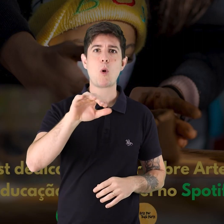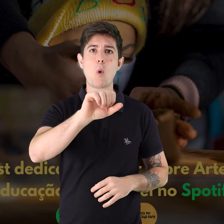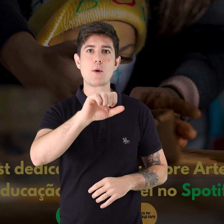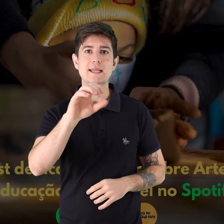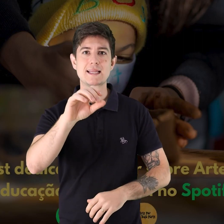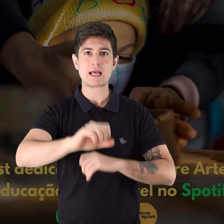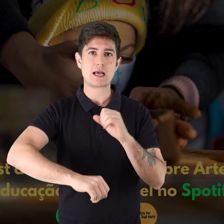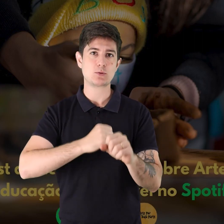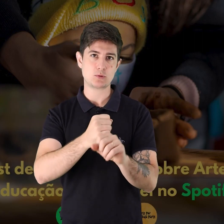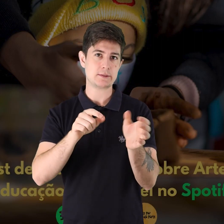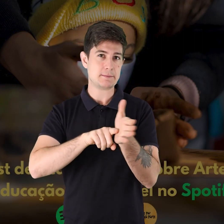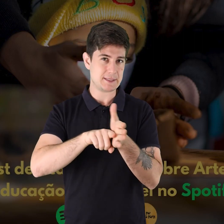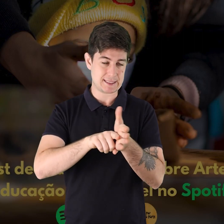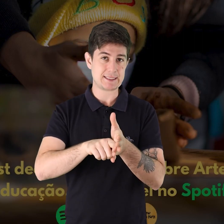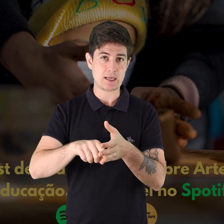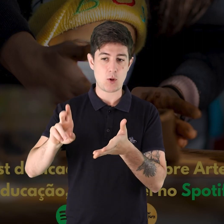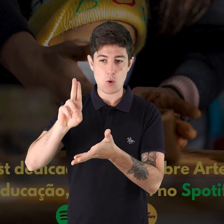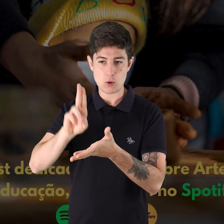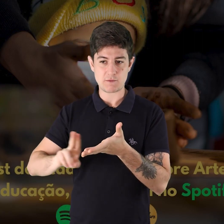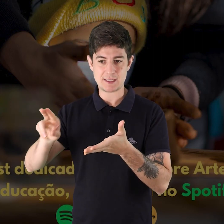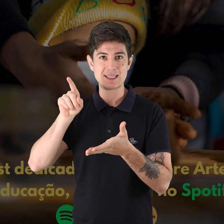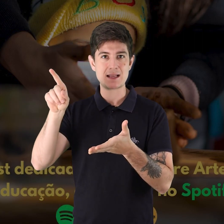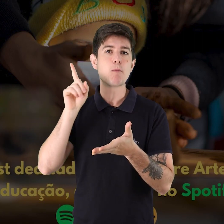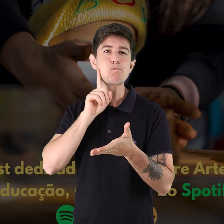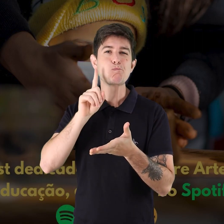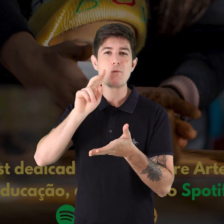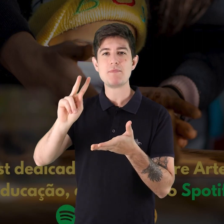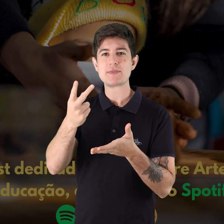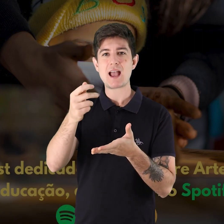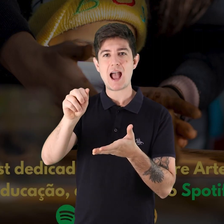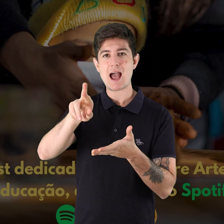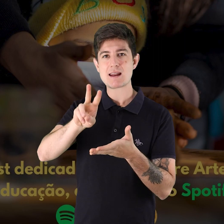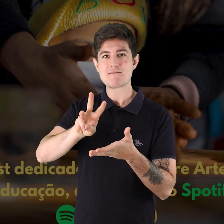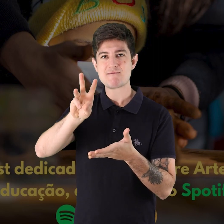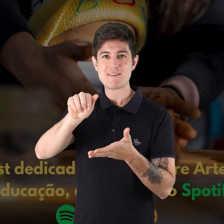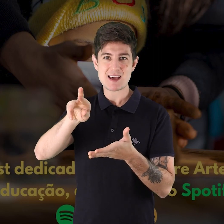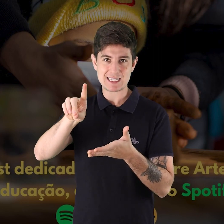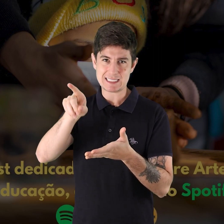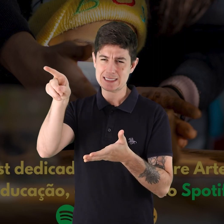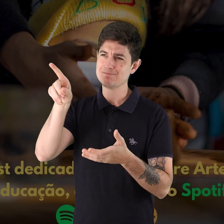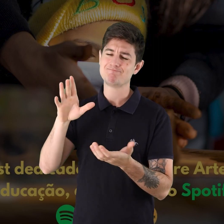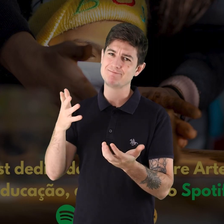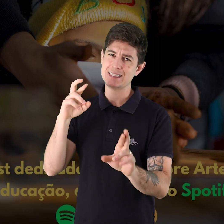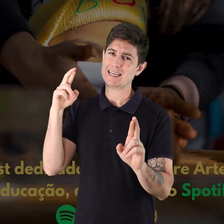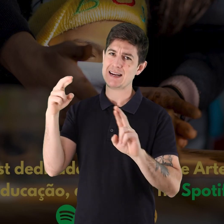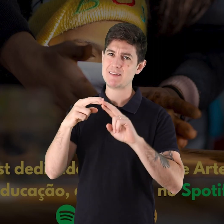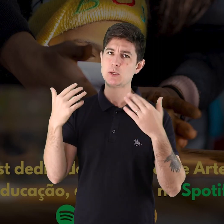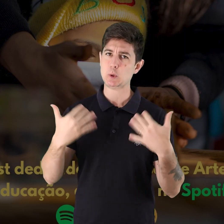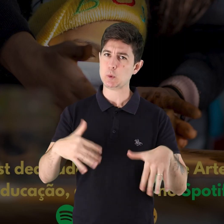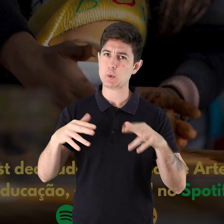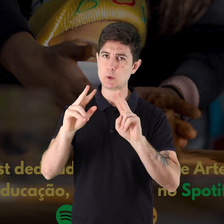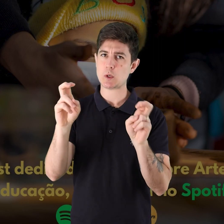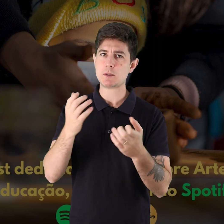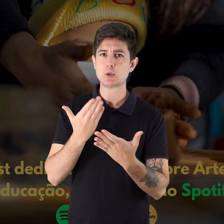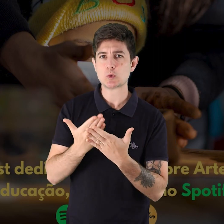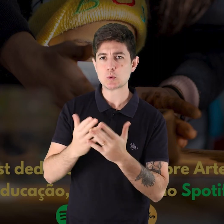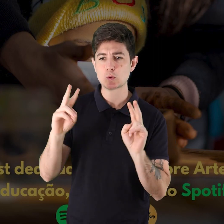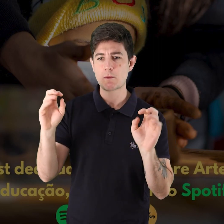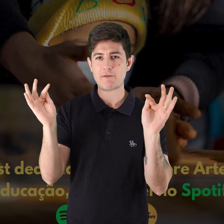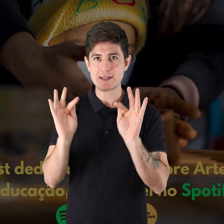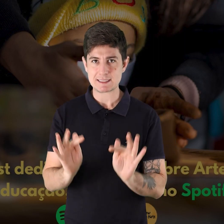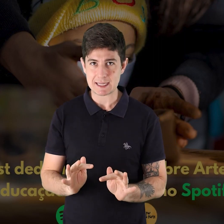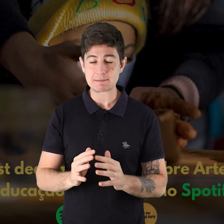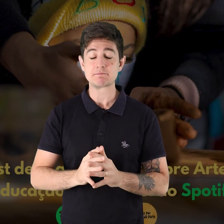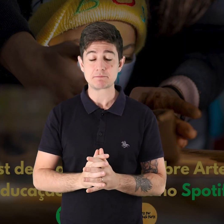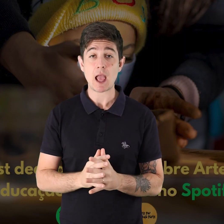da história, ela tem mais de 80 anos, é uma pesquisa realizada na Universidade de Harvard. Harvard tem uma referência muito grande em